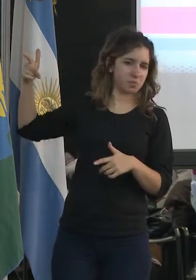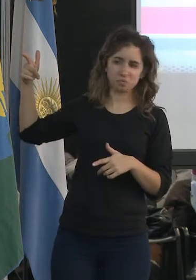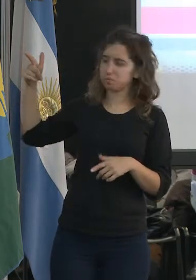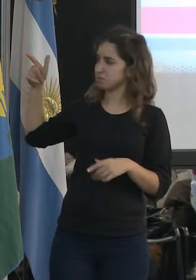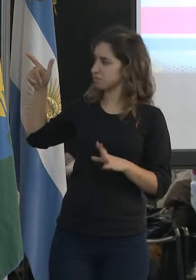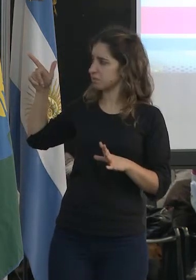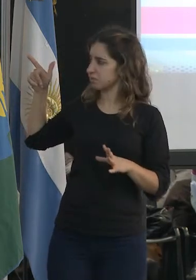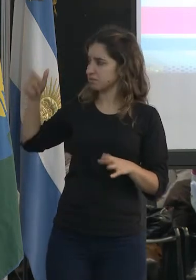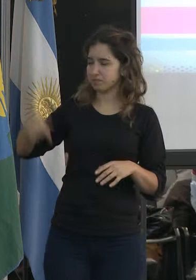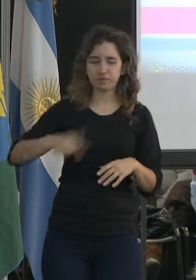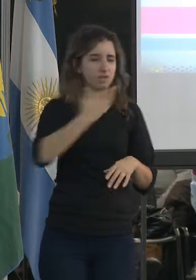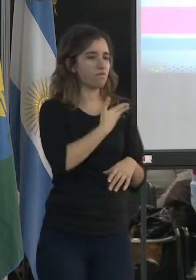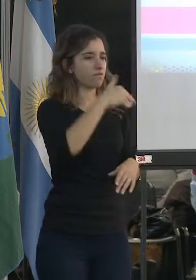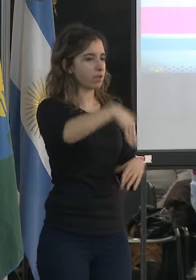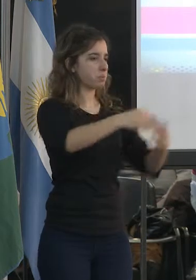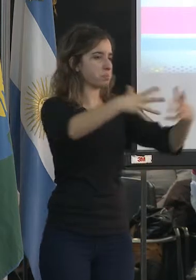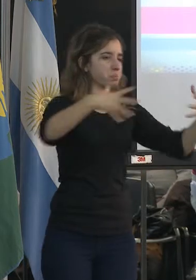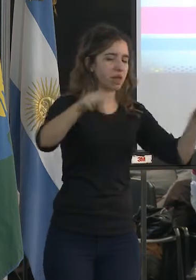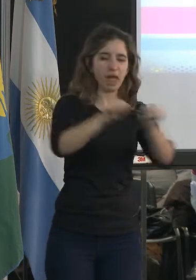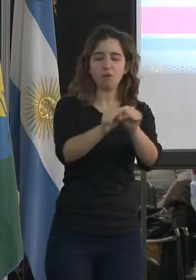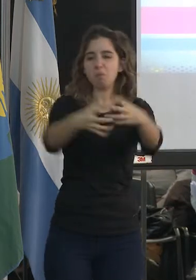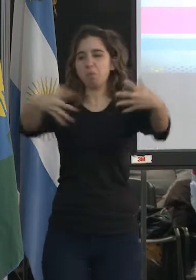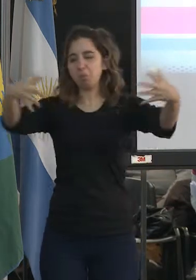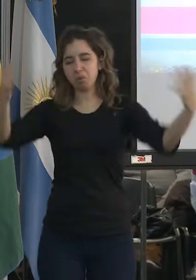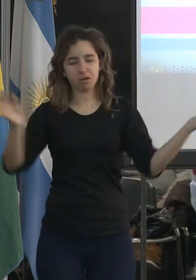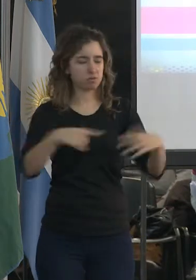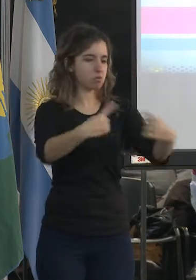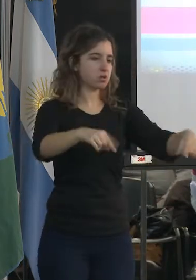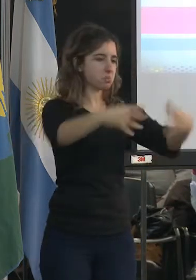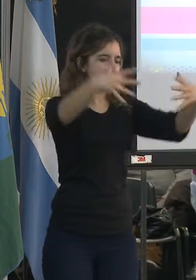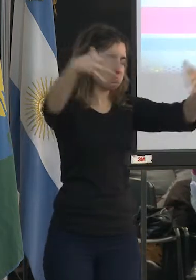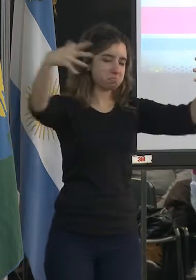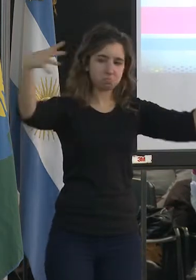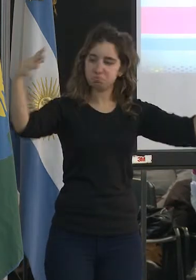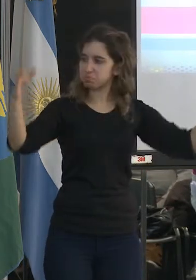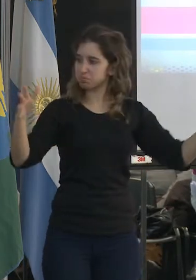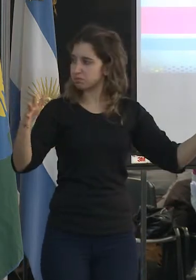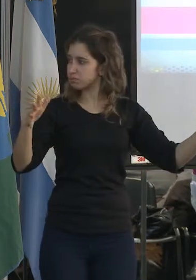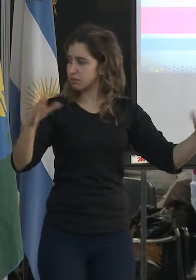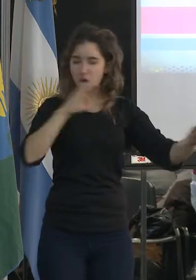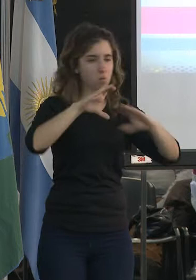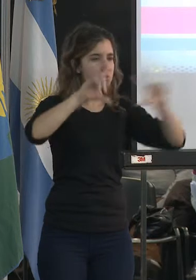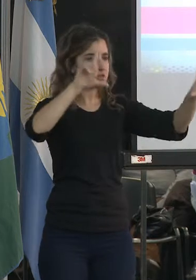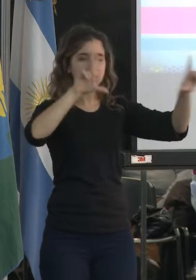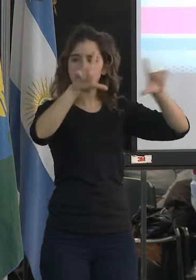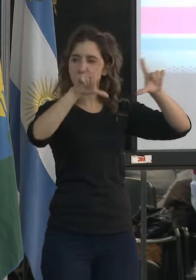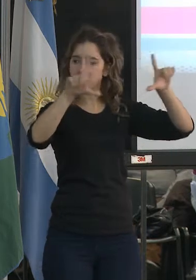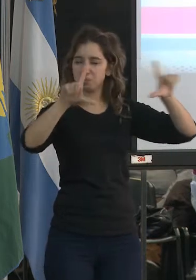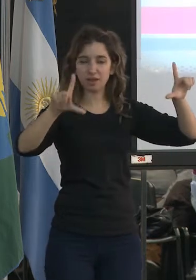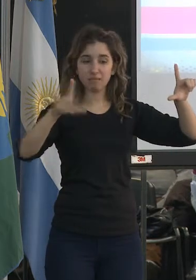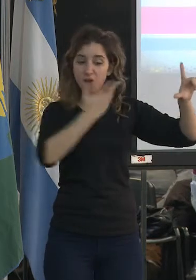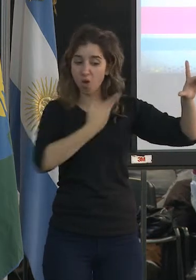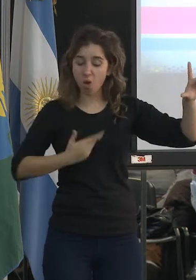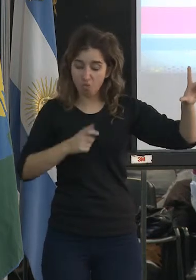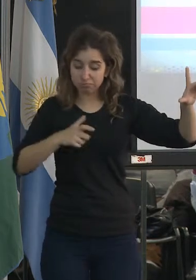creció la FM, crecieron los cables, crecieron un montón de ofertas en materia de comunicación audiovisual, pero no creció el